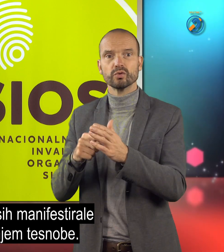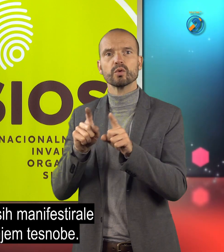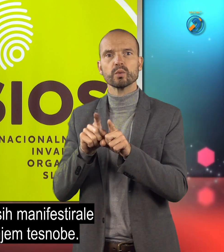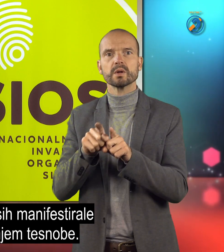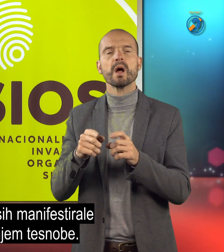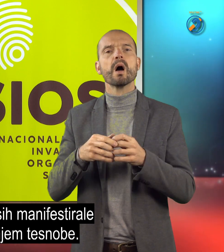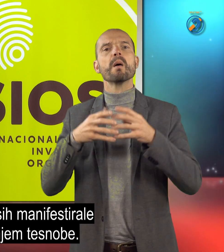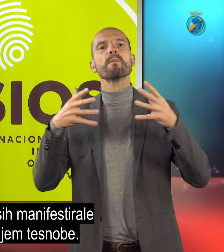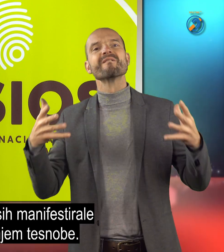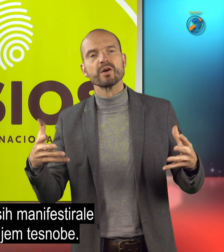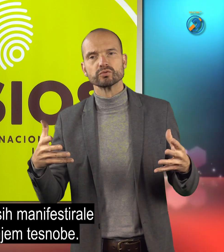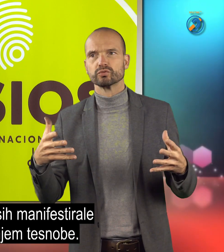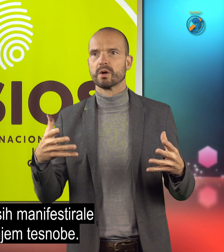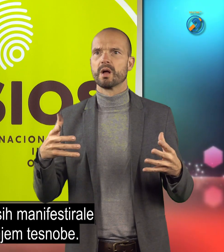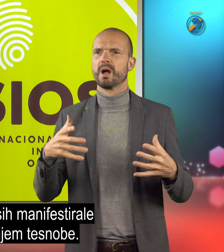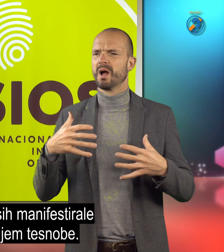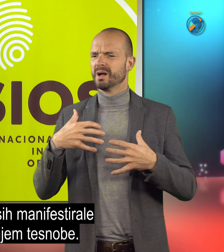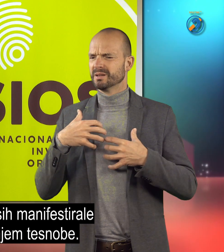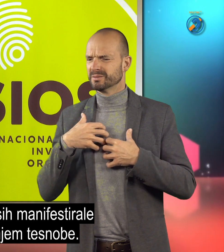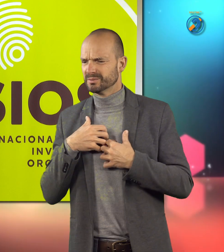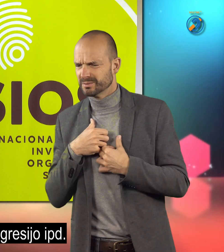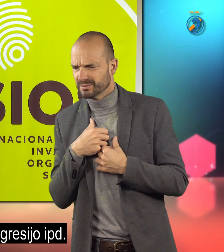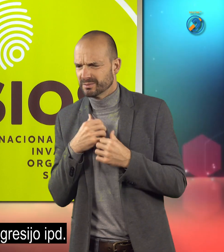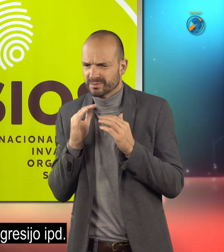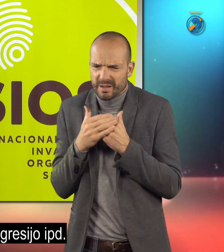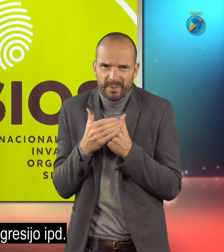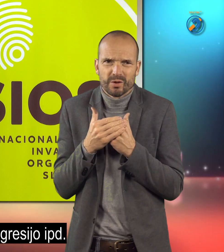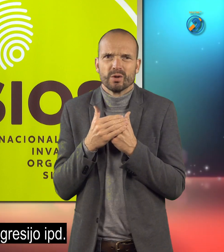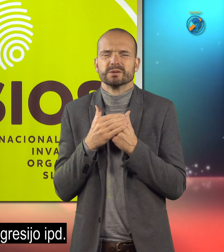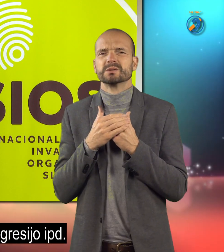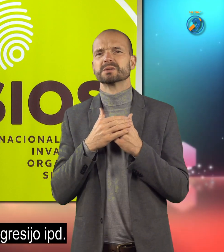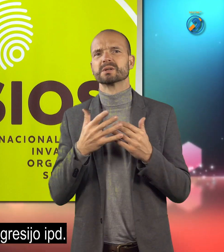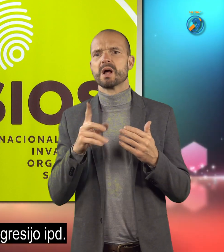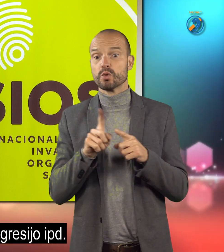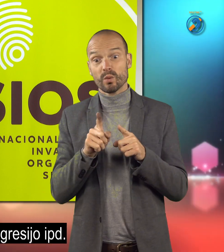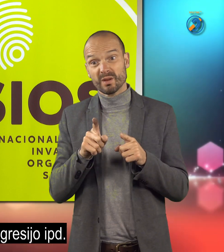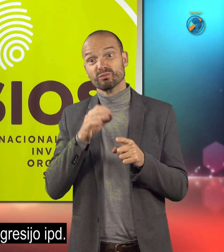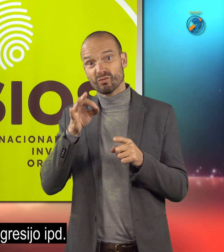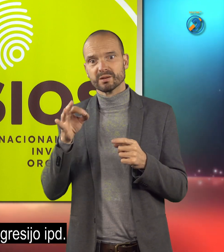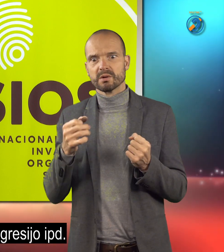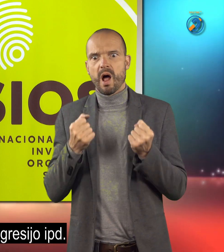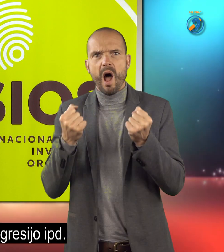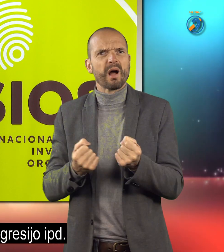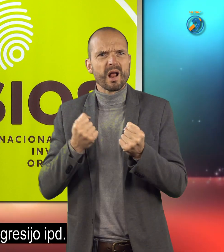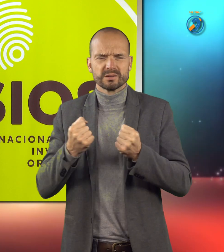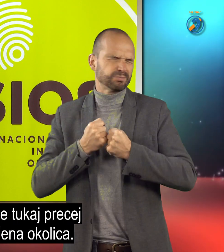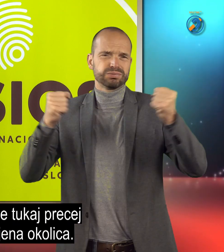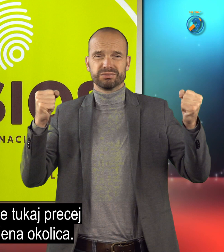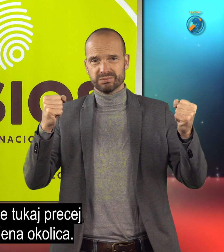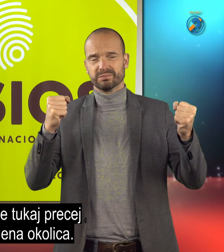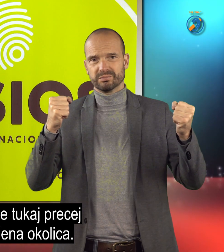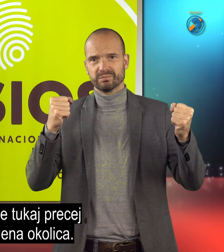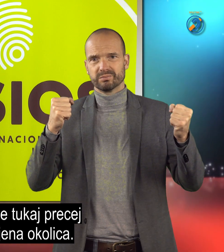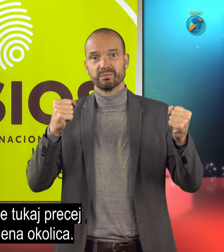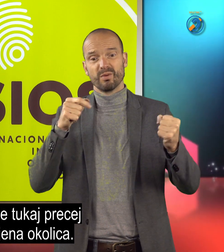s tem, da so se povečale in tesnobe in morda se je to manifestiralo tudi z neko agresijo in podobno. Nažalost,